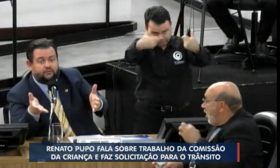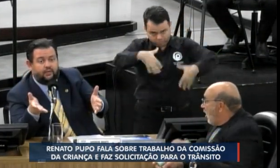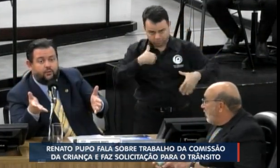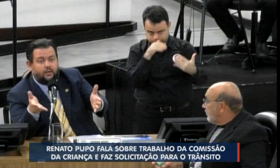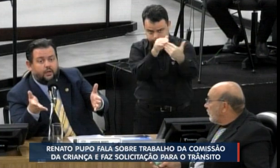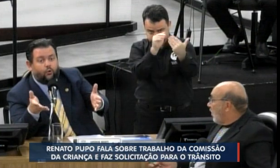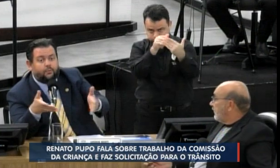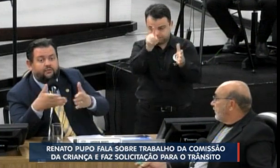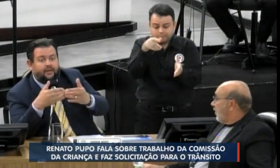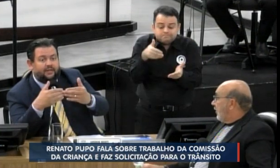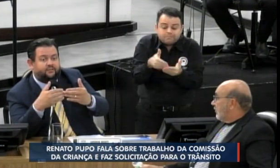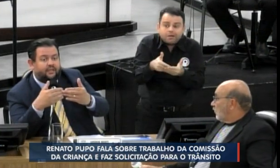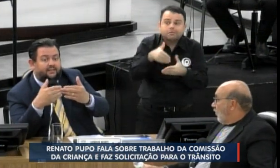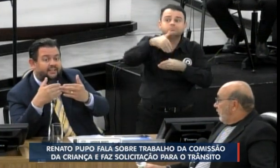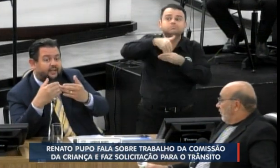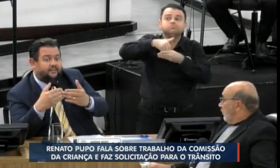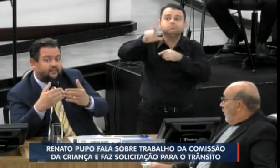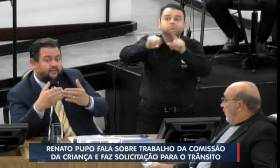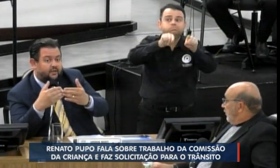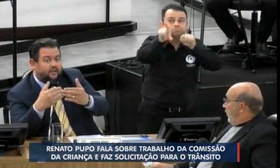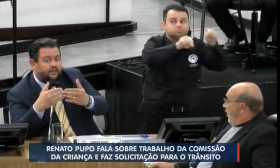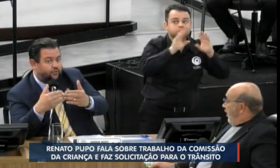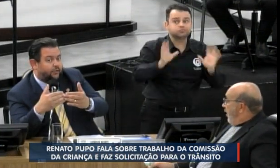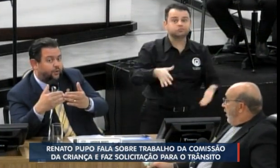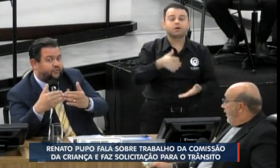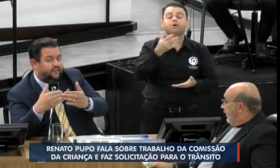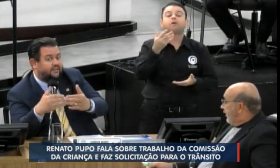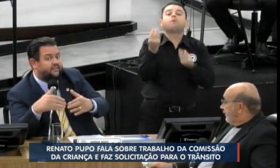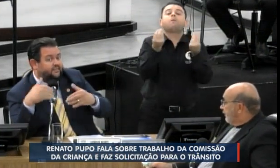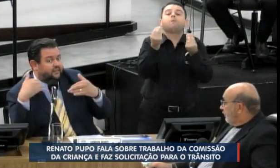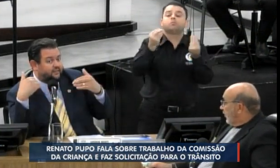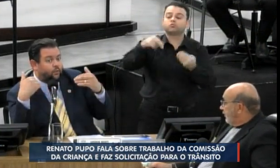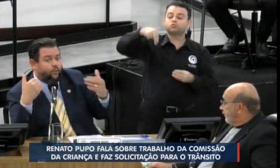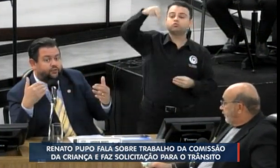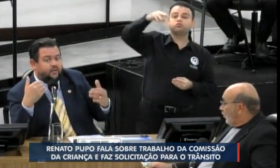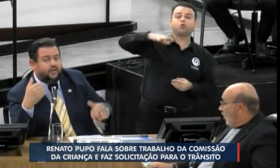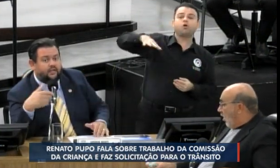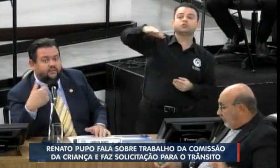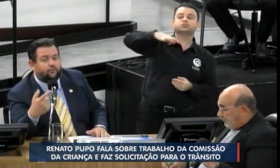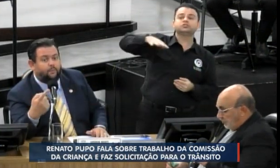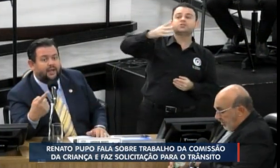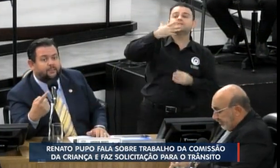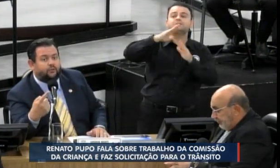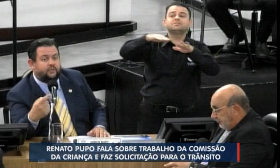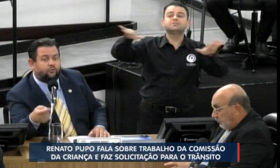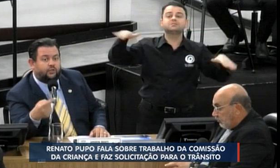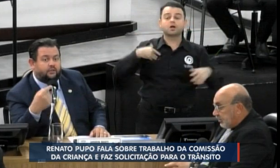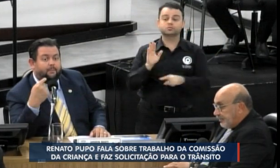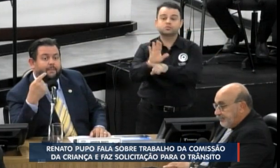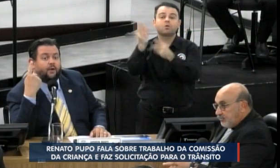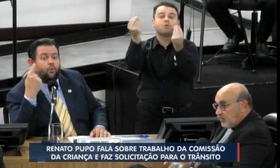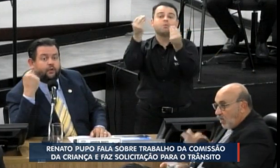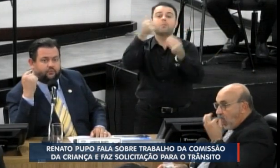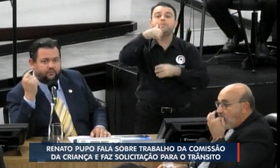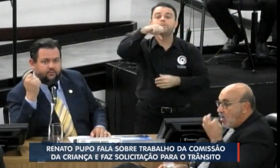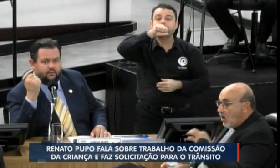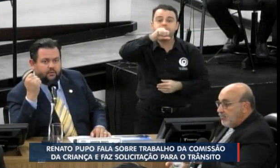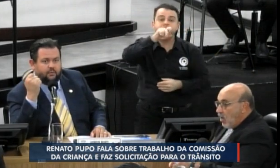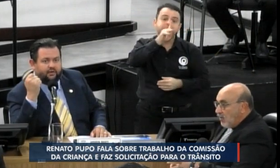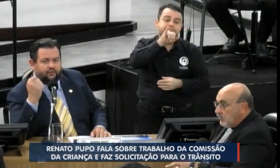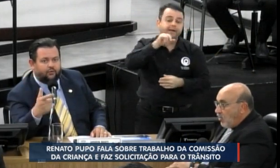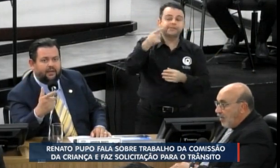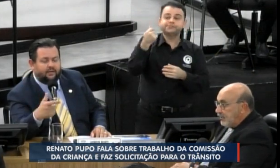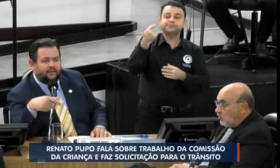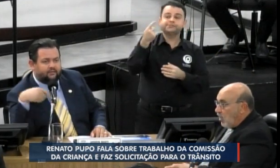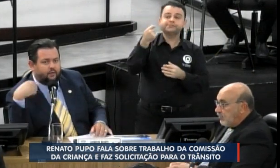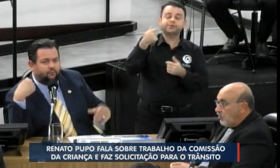no conselho. Como que vai beneficiar as crianças da Zona Norte e as crianças saem de tão longe? E às vezes o pai e a mãe não têm o dinheiro nem para pegar um ônibus,